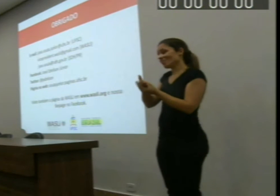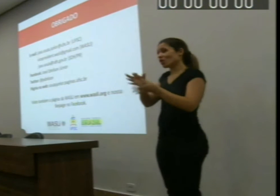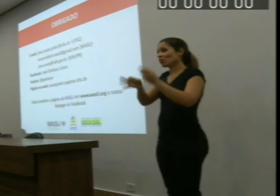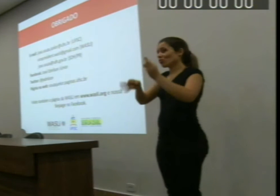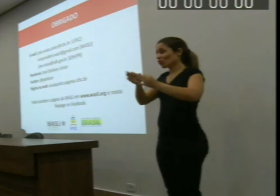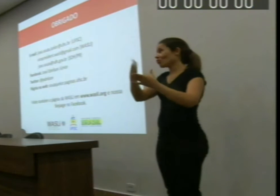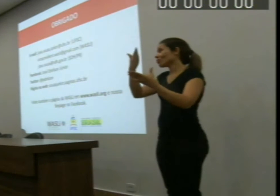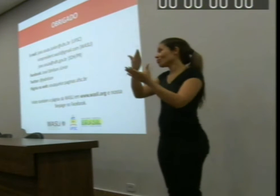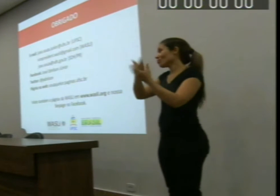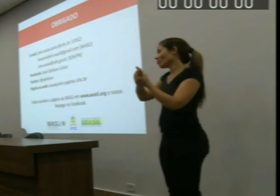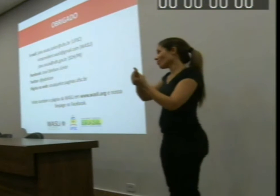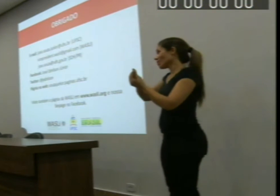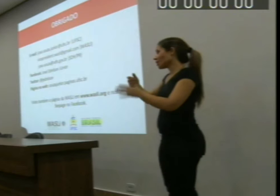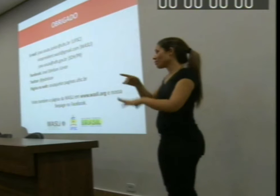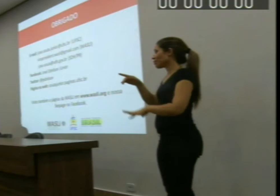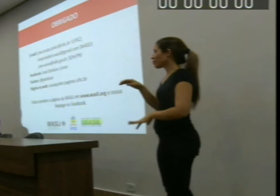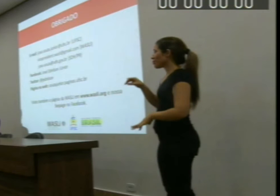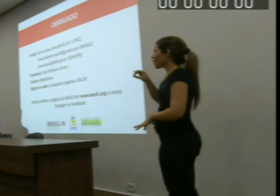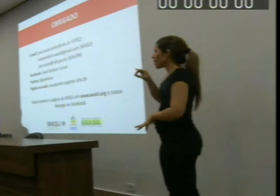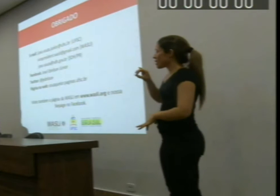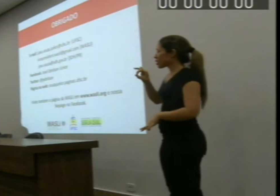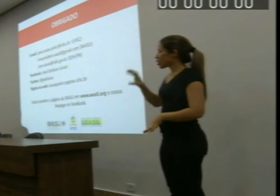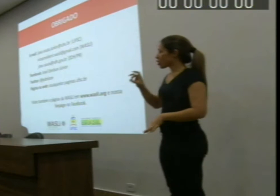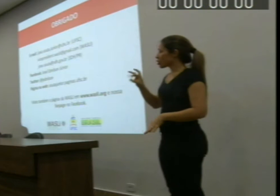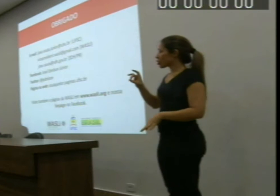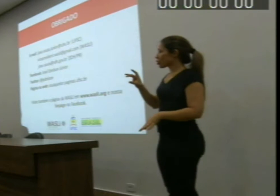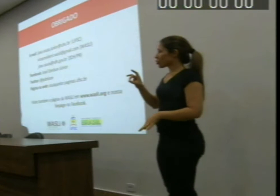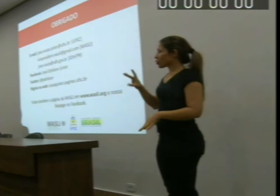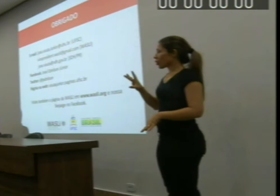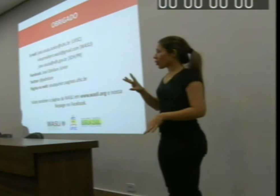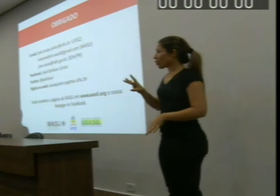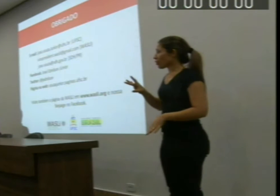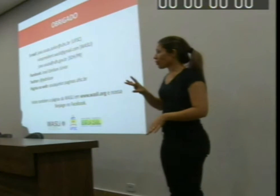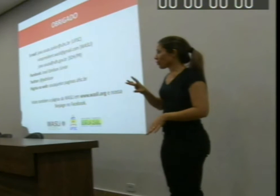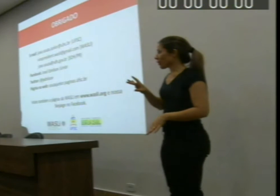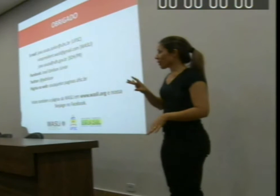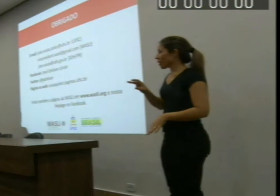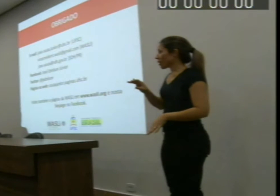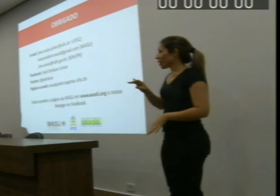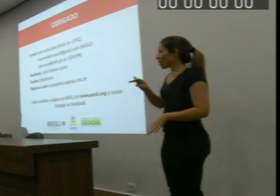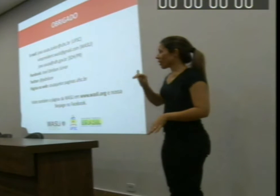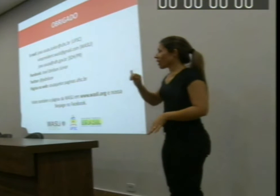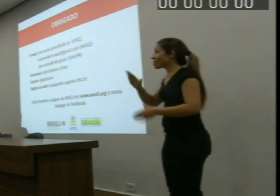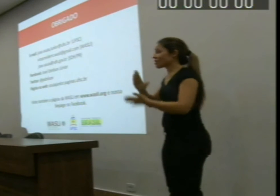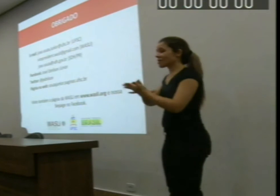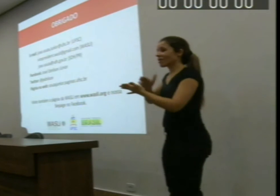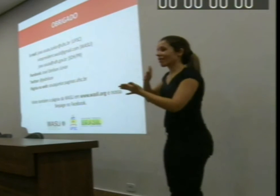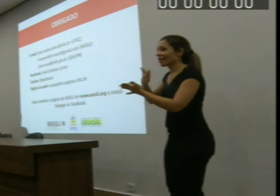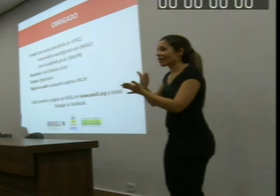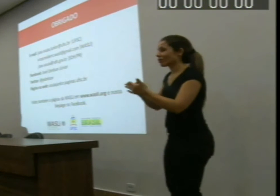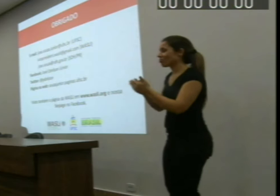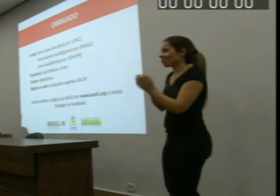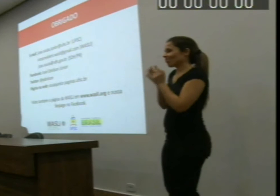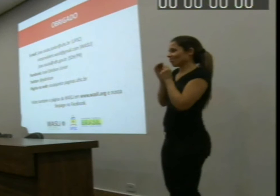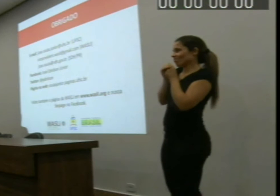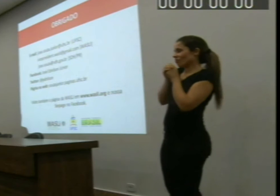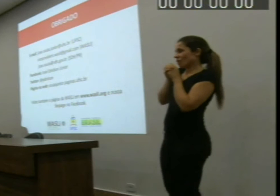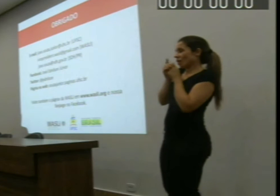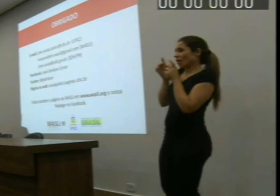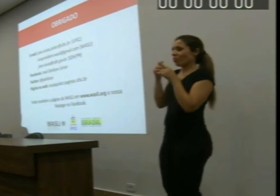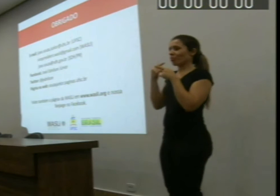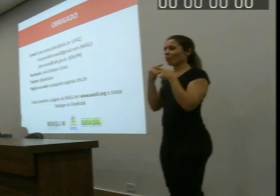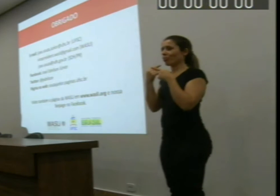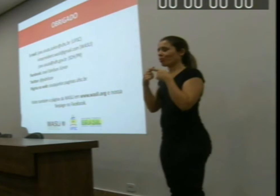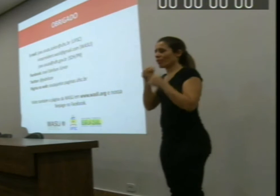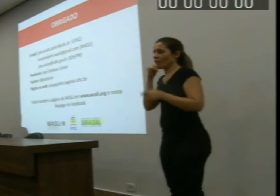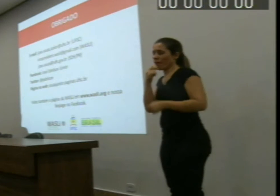mas s só inter tá sendo omisso porque ele ele não tá al paraar por exemplo eu sou professor e eu